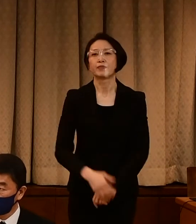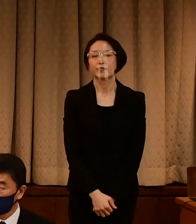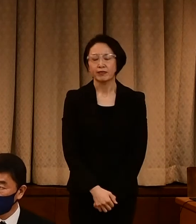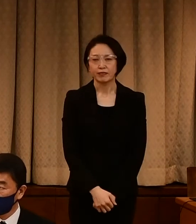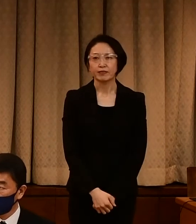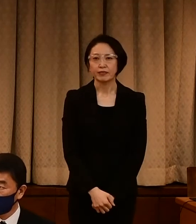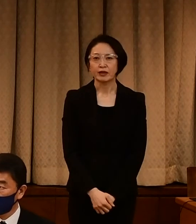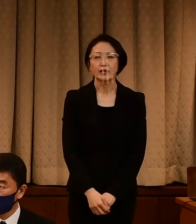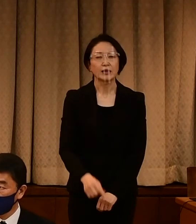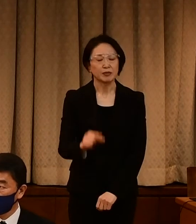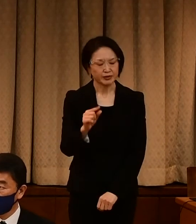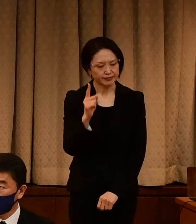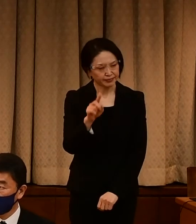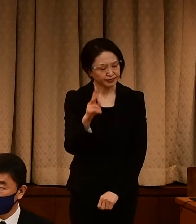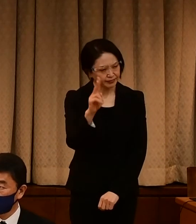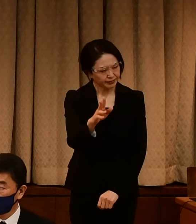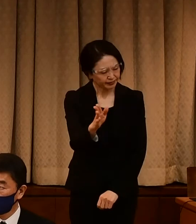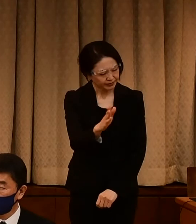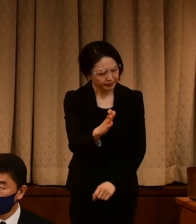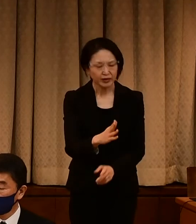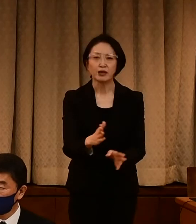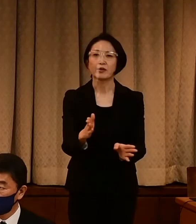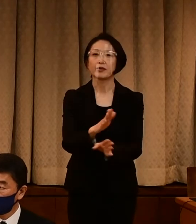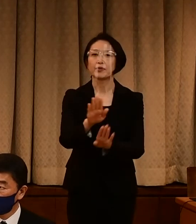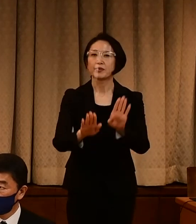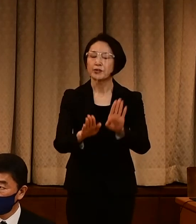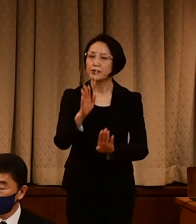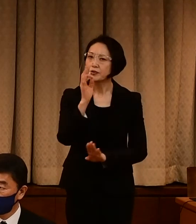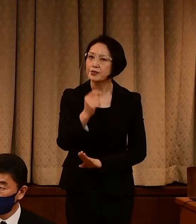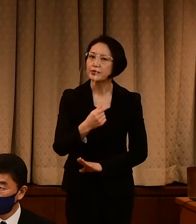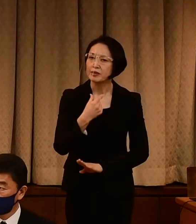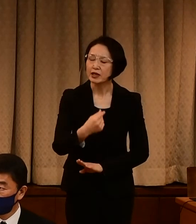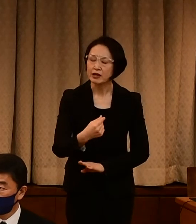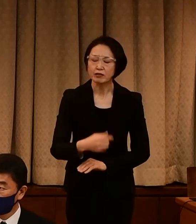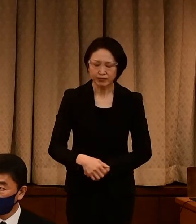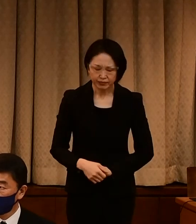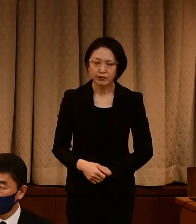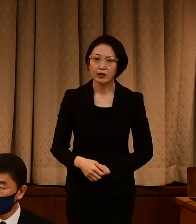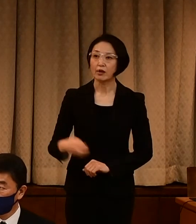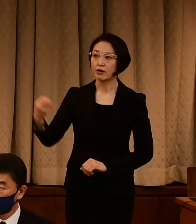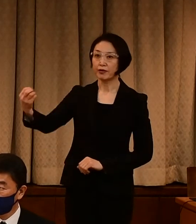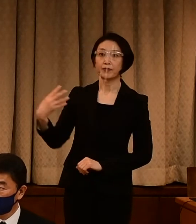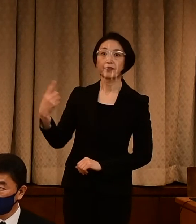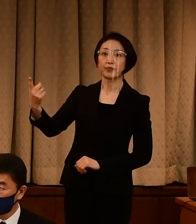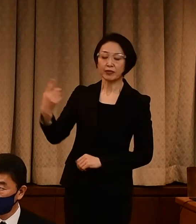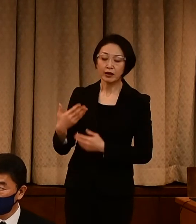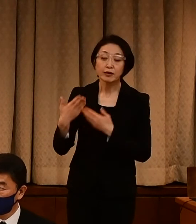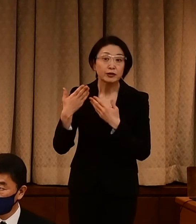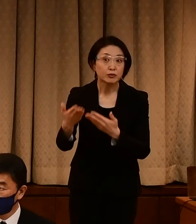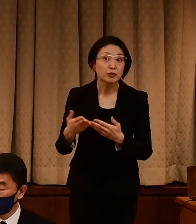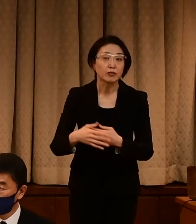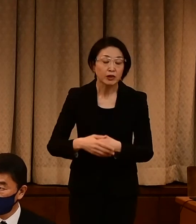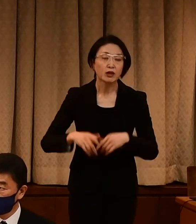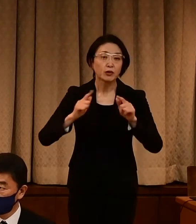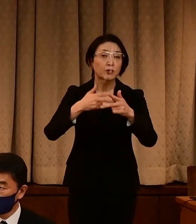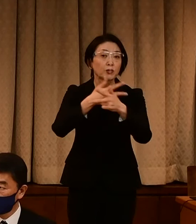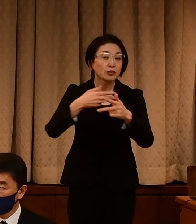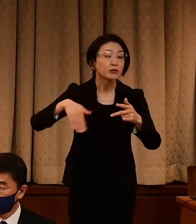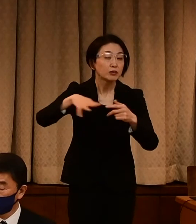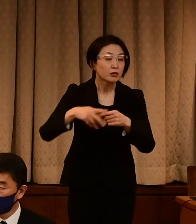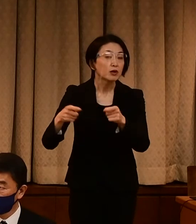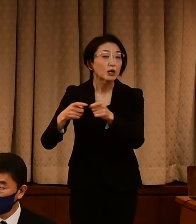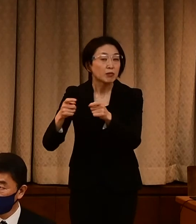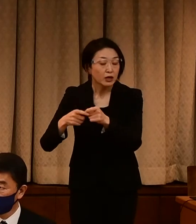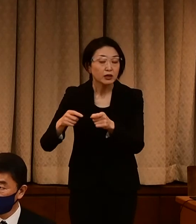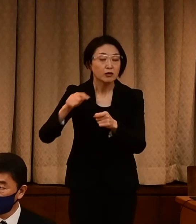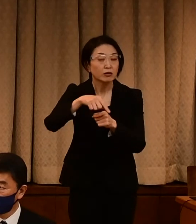少し予想を見たいと。 そうしますと、東北、臨県などでの、適用状況というのは、県の判断としては、それほ